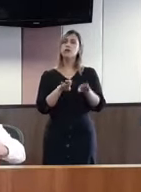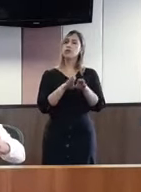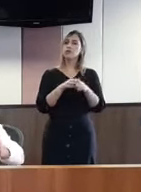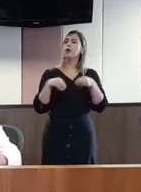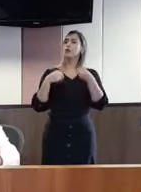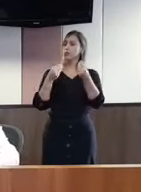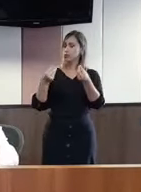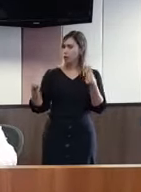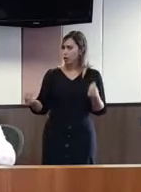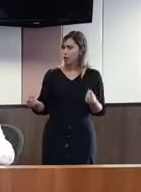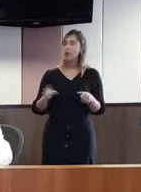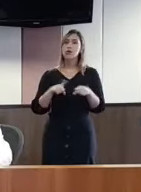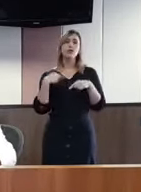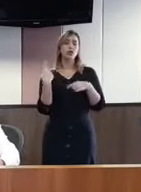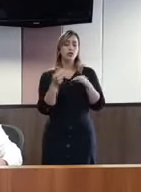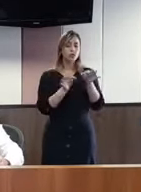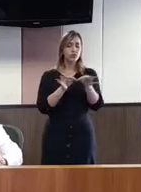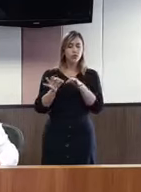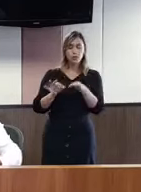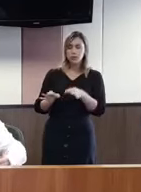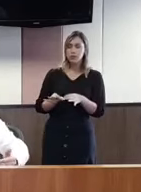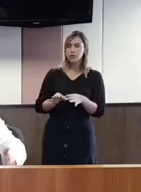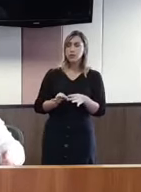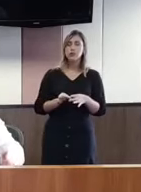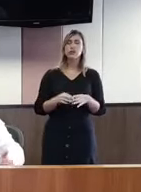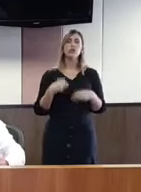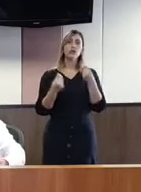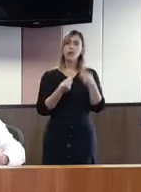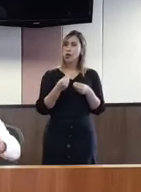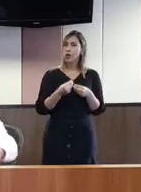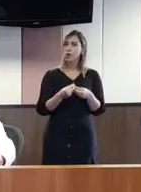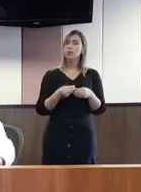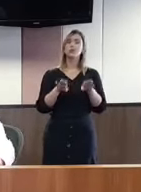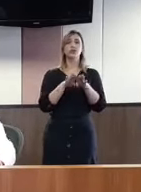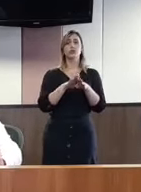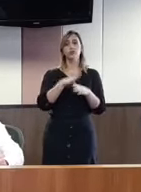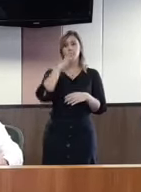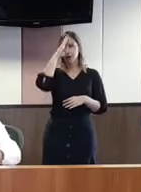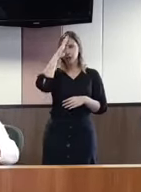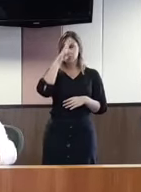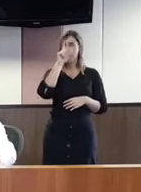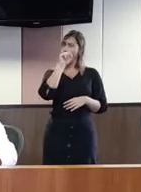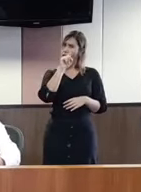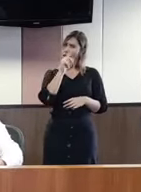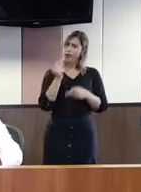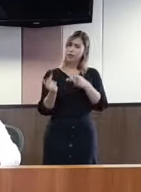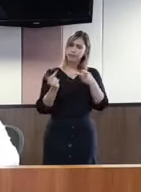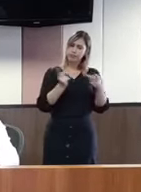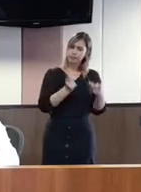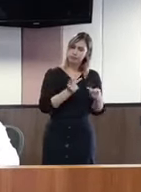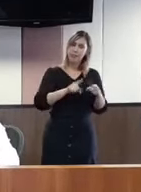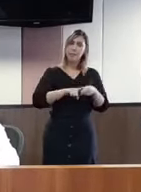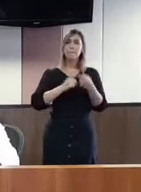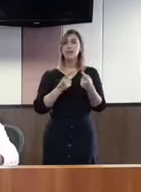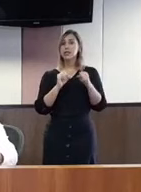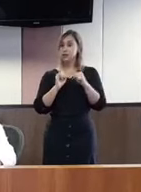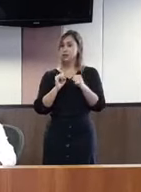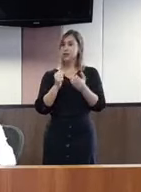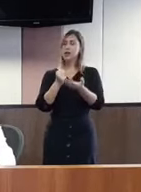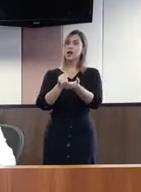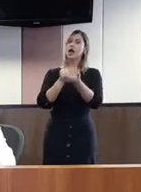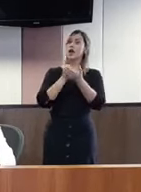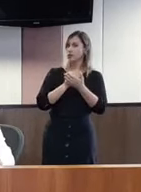Então, nós estamos trabalhando, né, com essas instituições e o Exército é bem-vindo. E se ele tiver como colaborar,